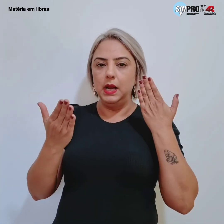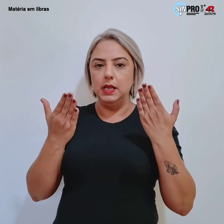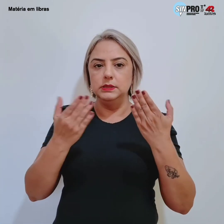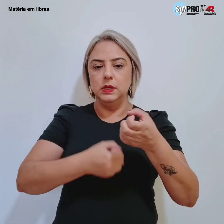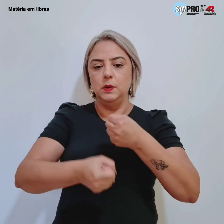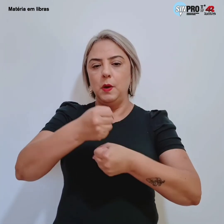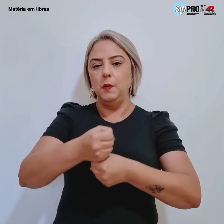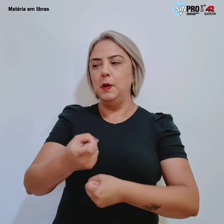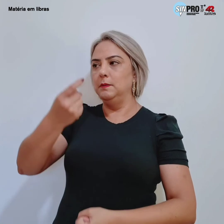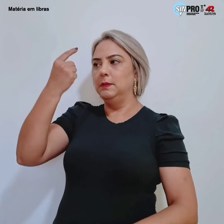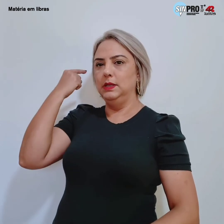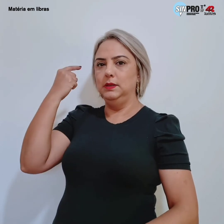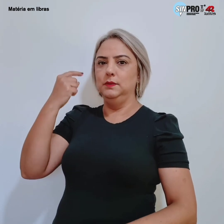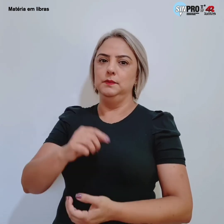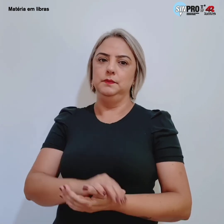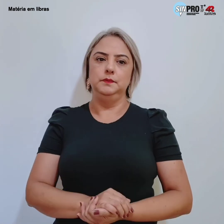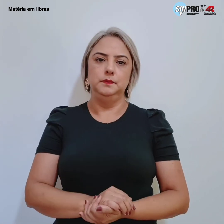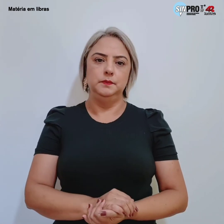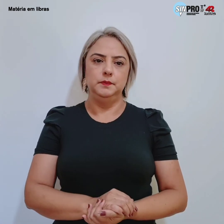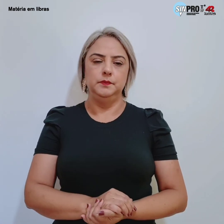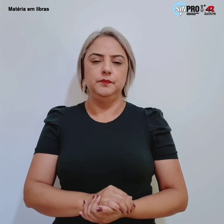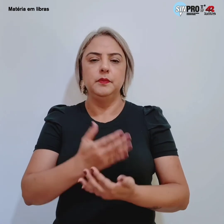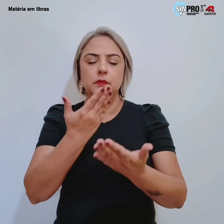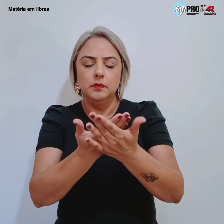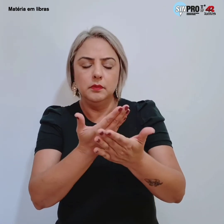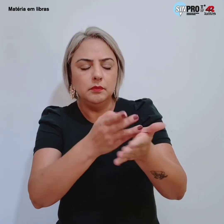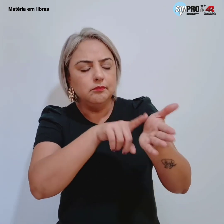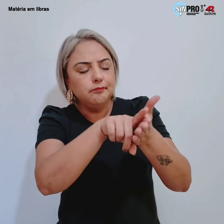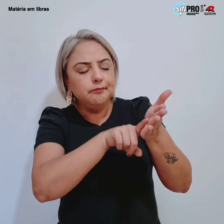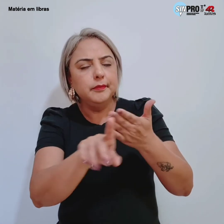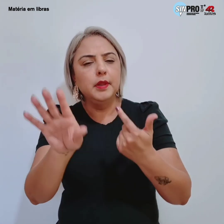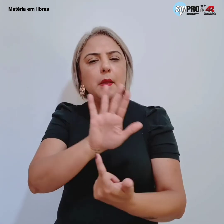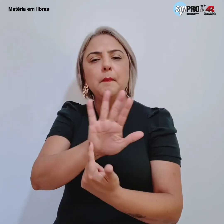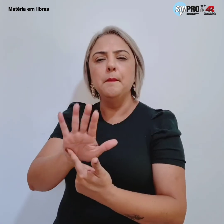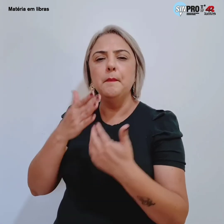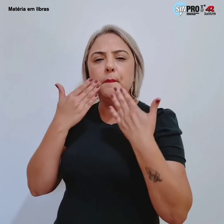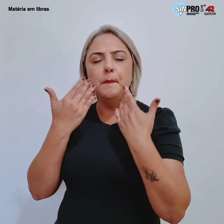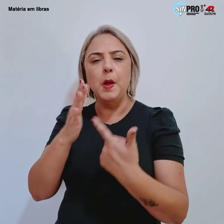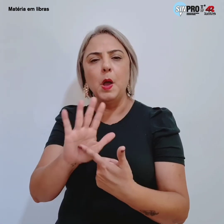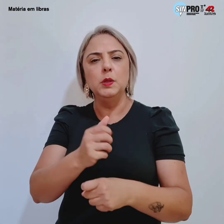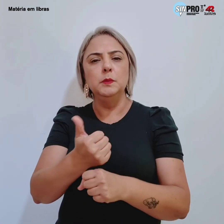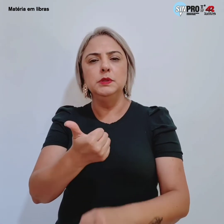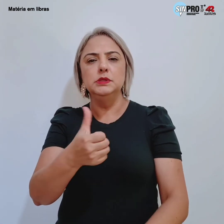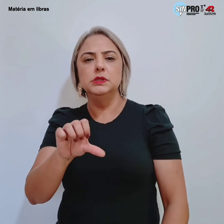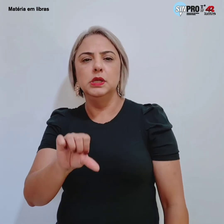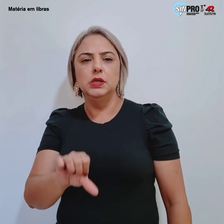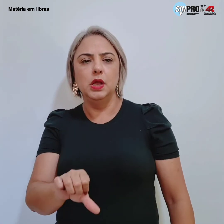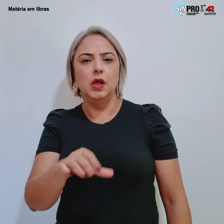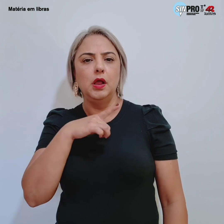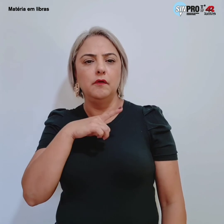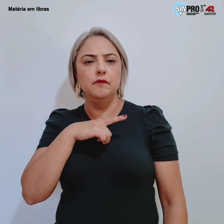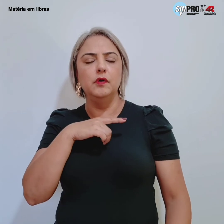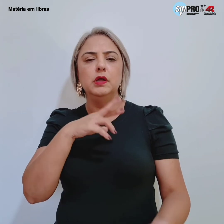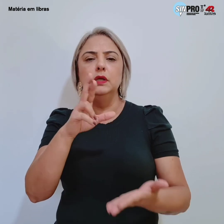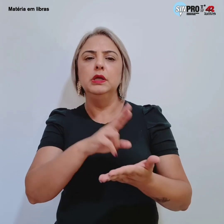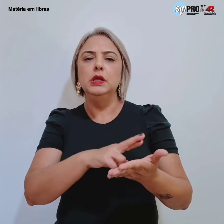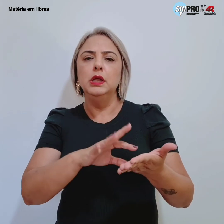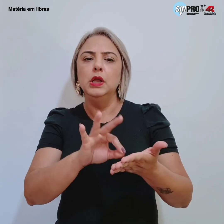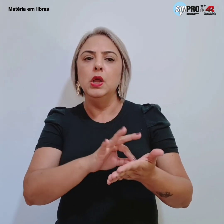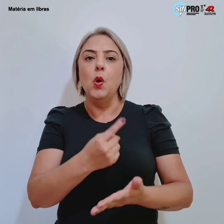ao ano anterior. O estudo ainda mostra que, em 2019, foi registrada